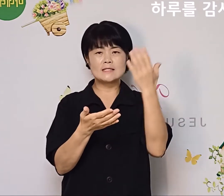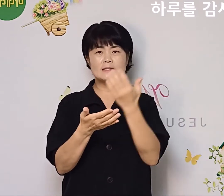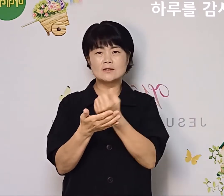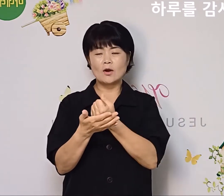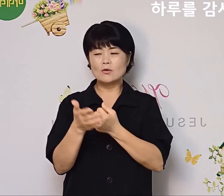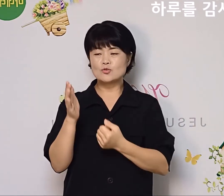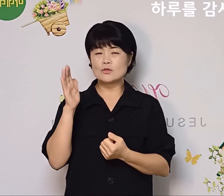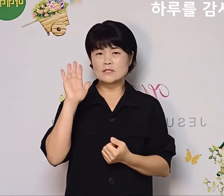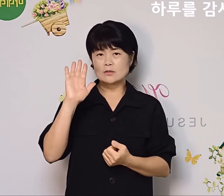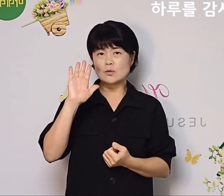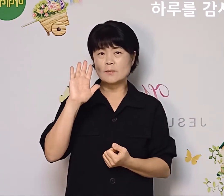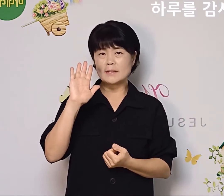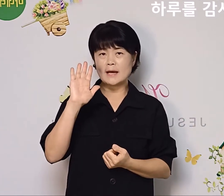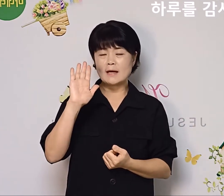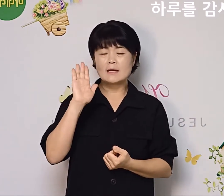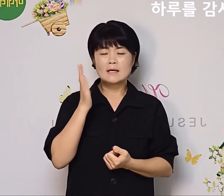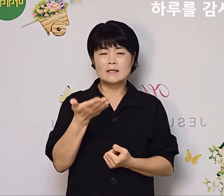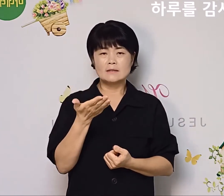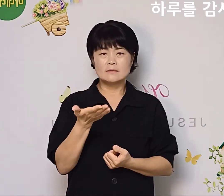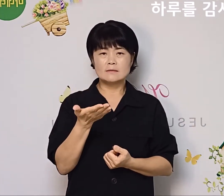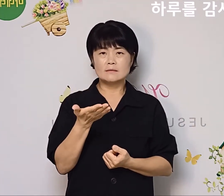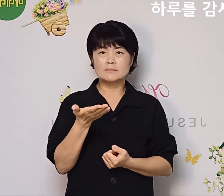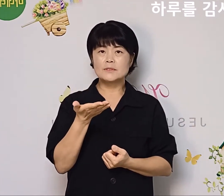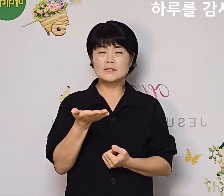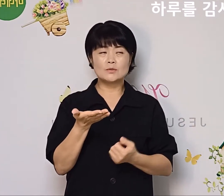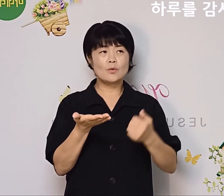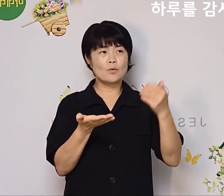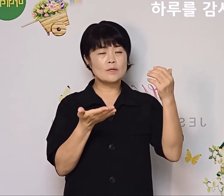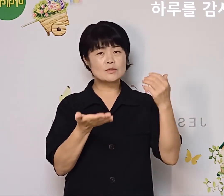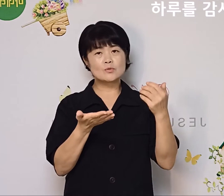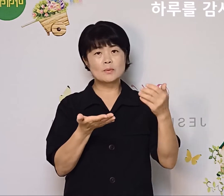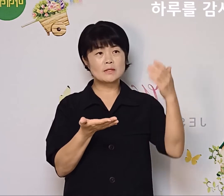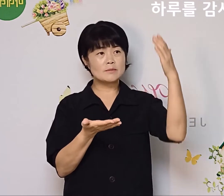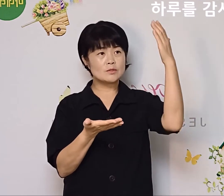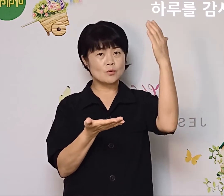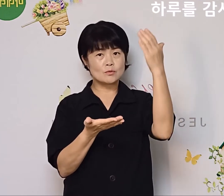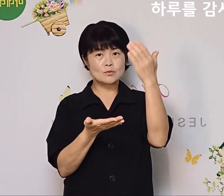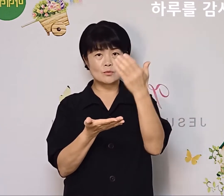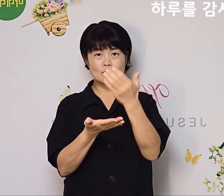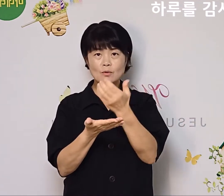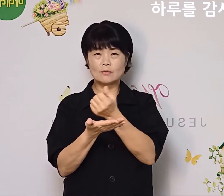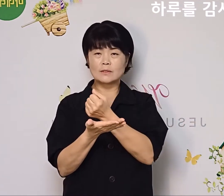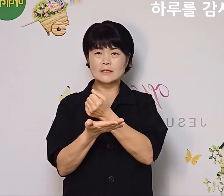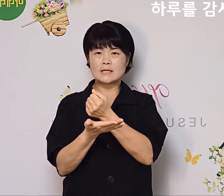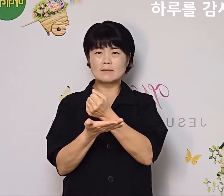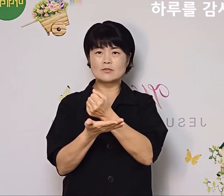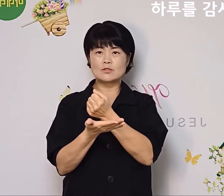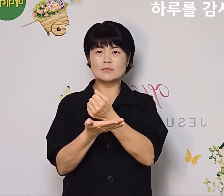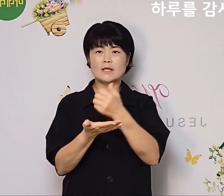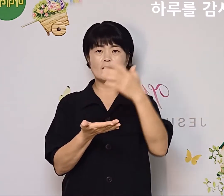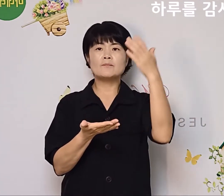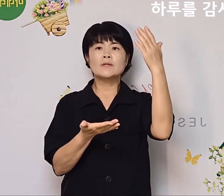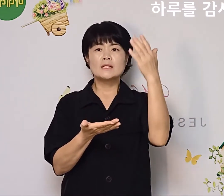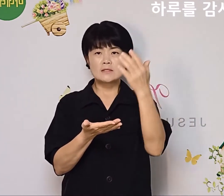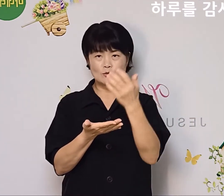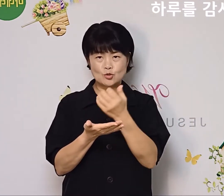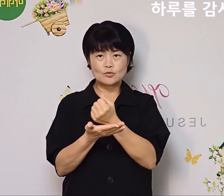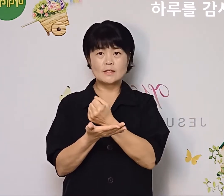가지는 거, 주어진 거 손바닥 피시고 왼손 손바닥 피시고 오른손으로 이렇게 잡아주시면 돼요. 그래서